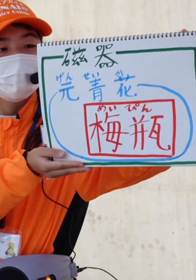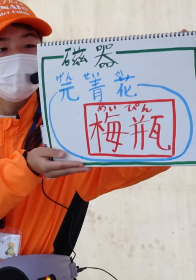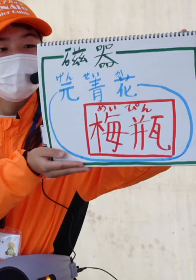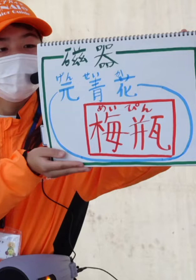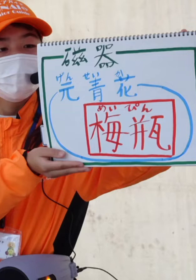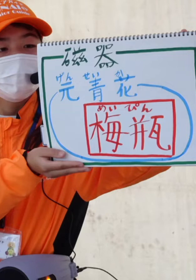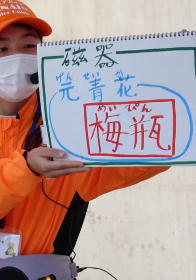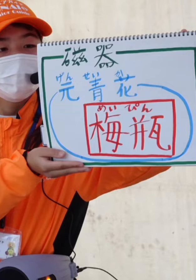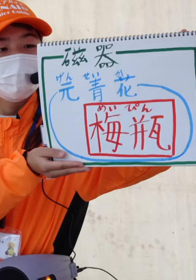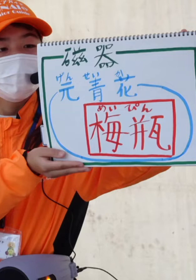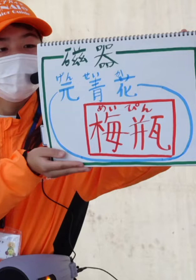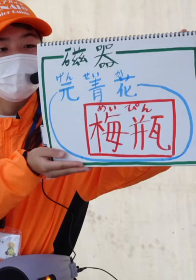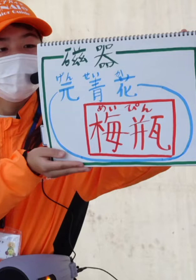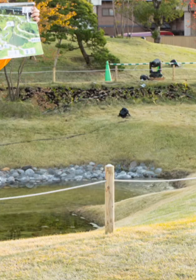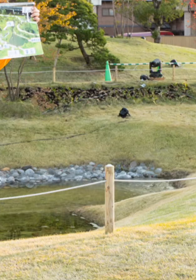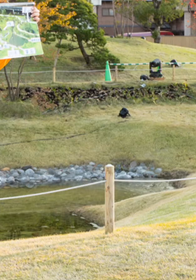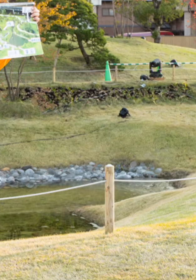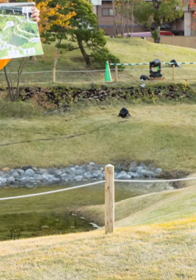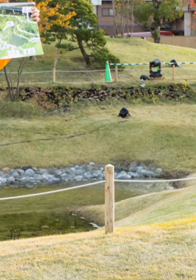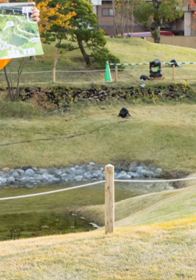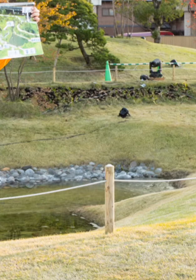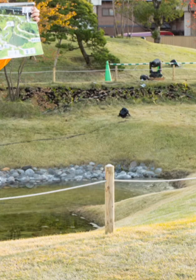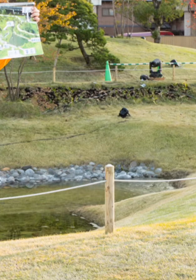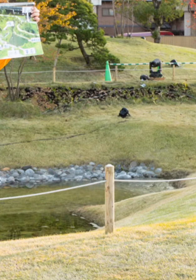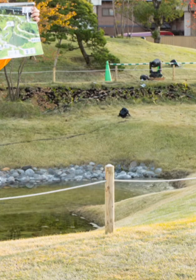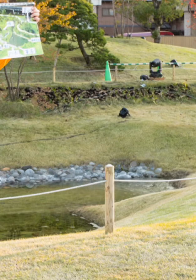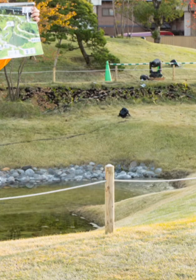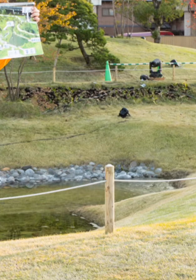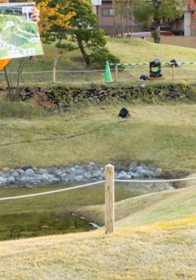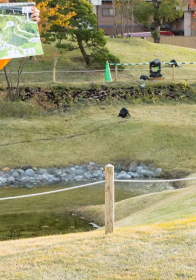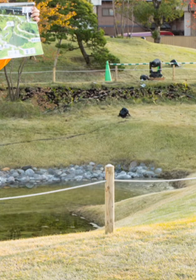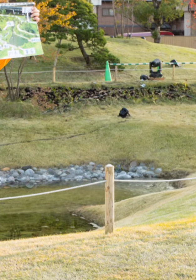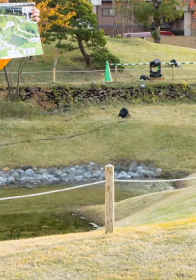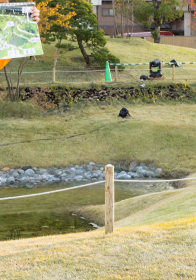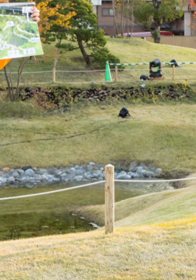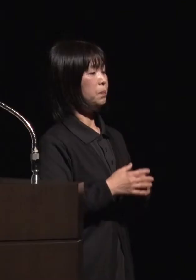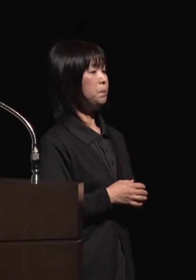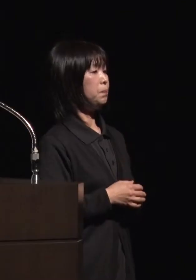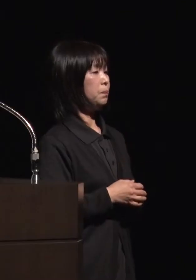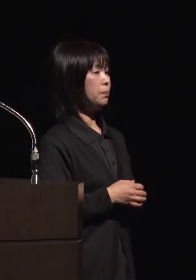で案内をするジュニアガイド動画を制作いたしました。